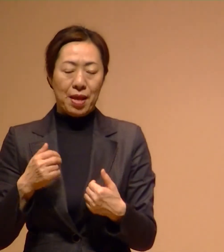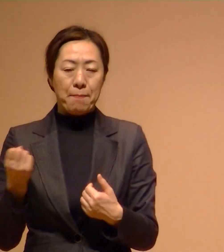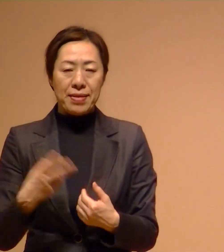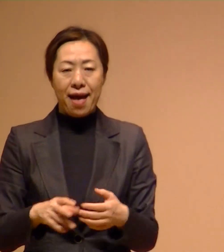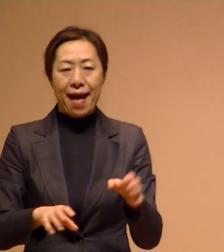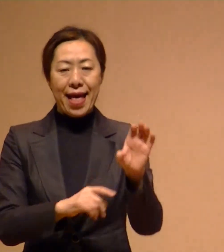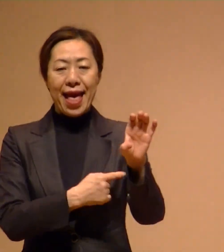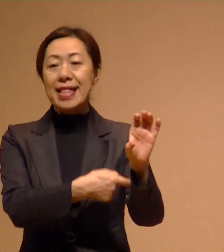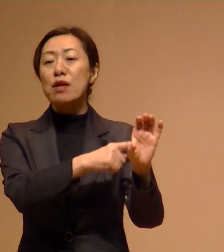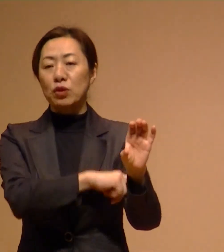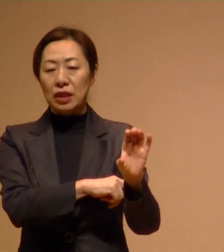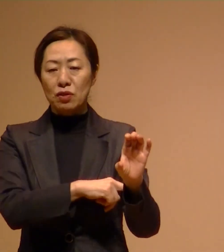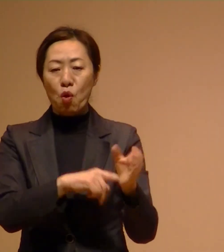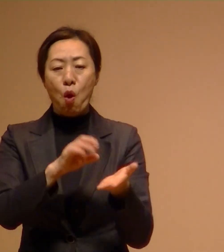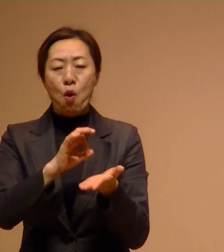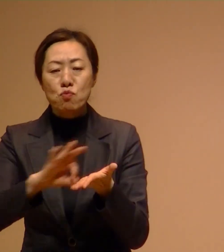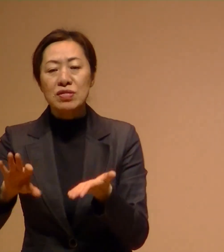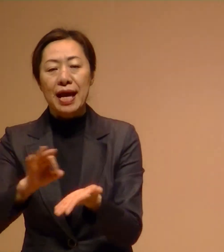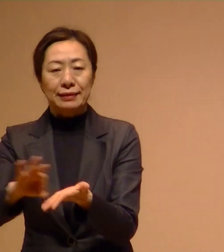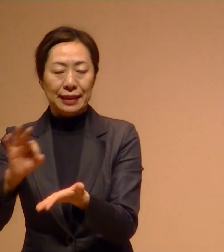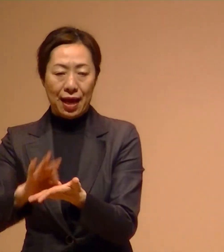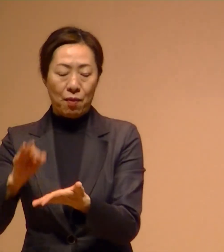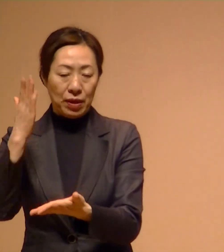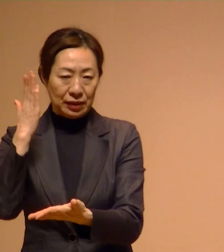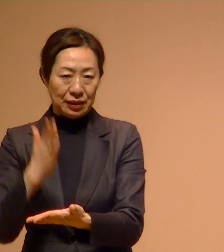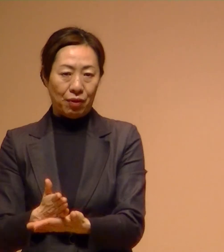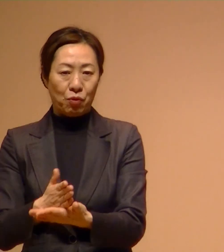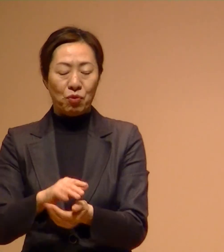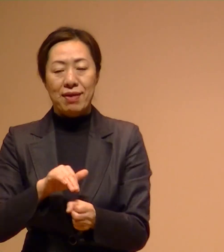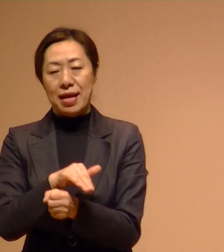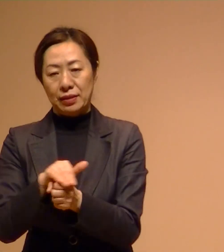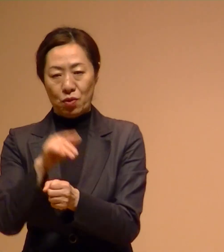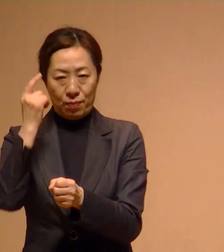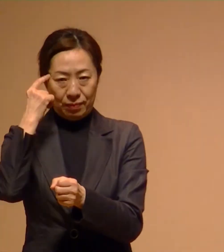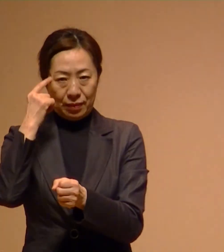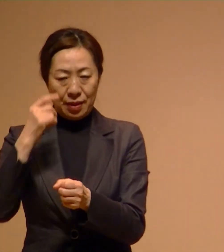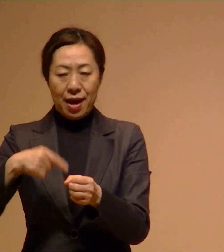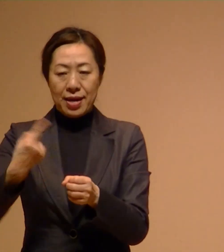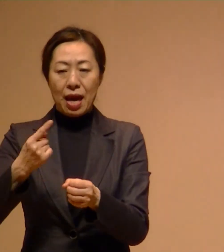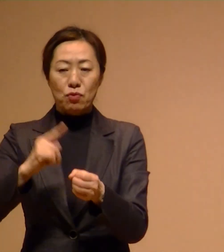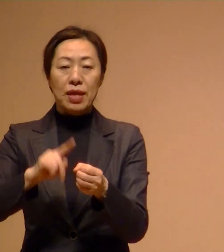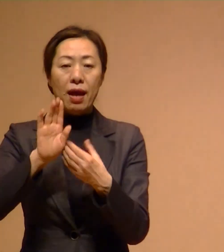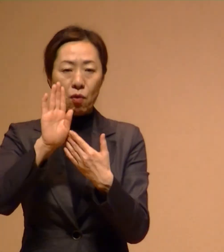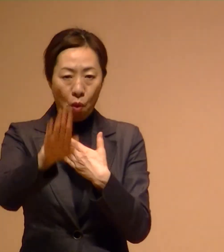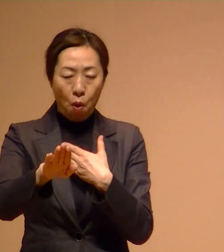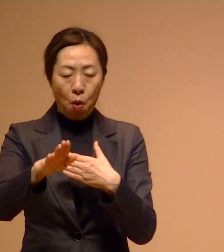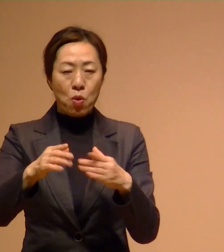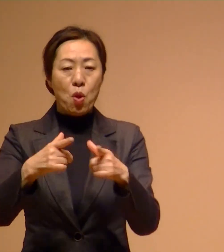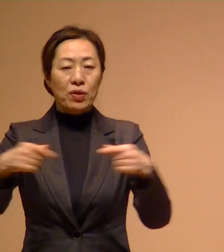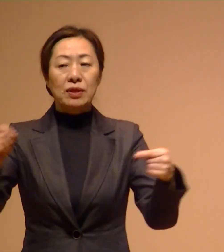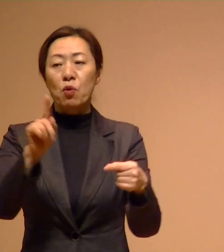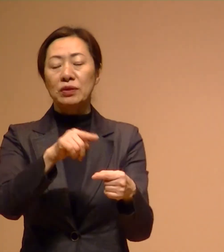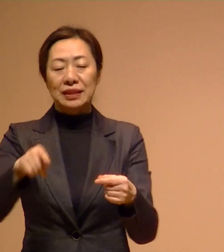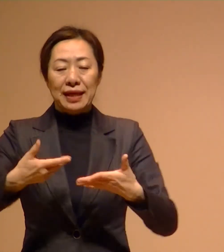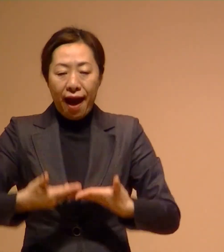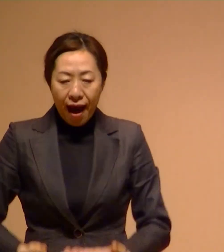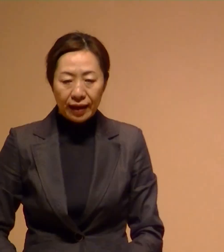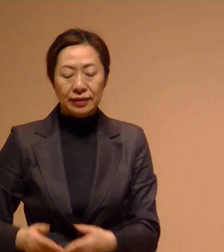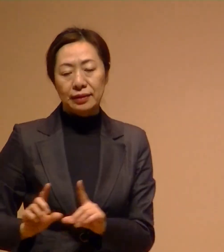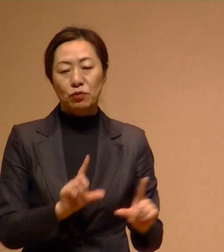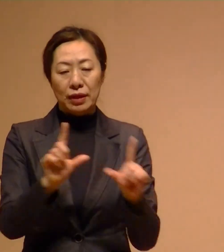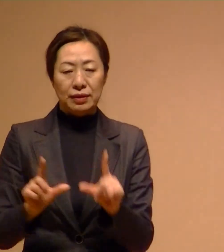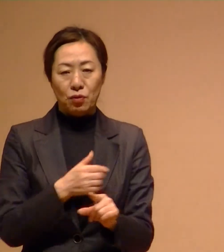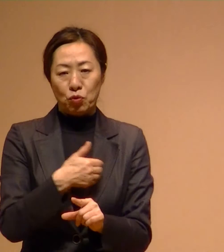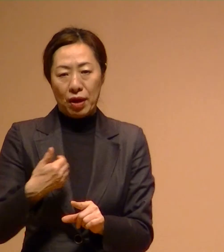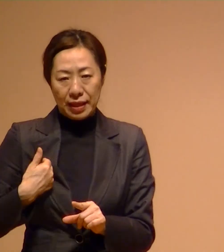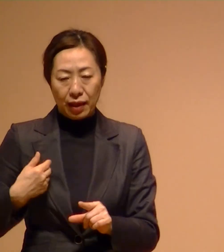をしないということが大切に思います。100年後の日本人が安心して暮らせる環境を与えられる